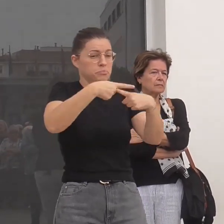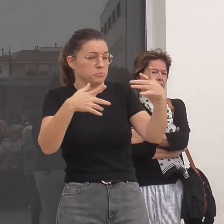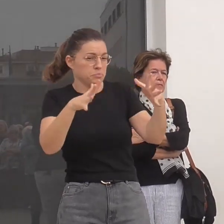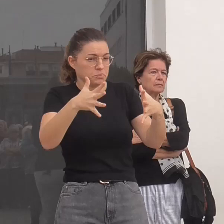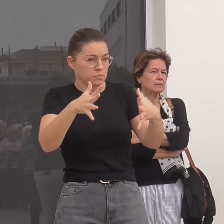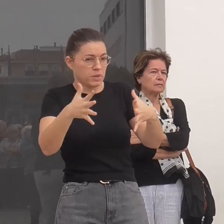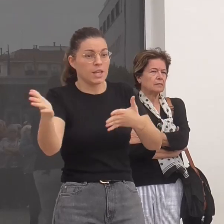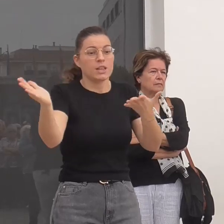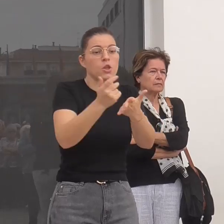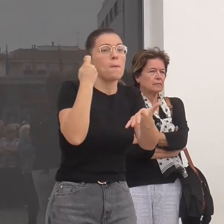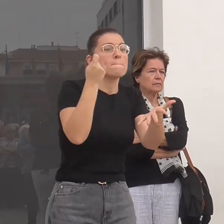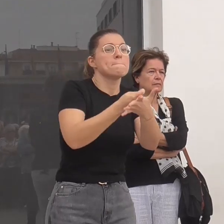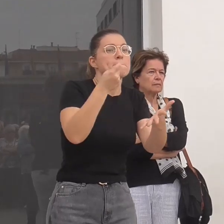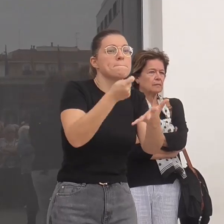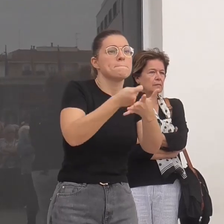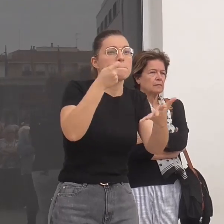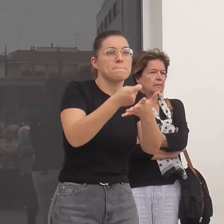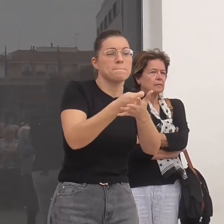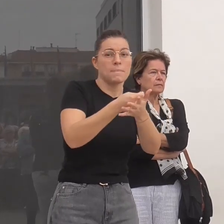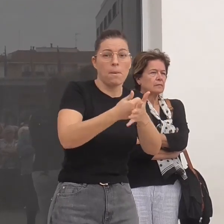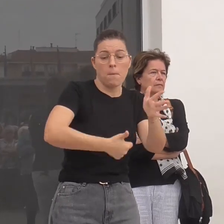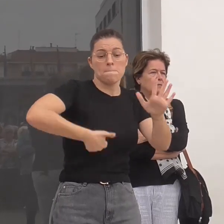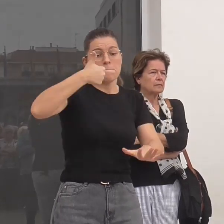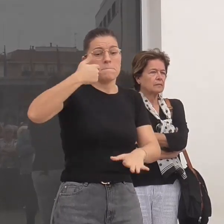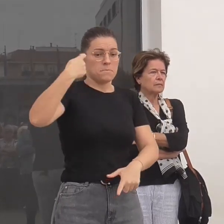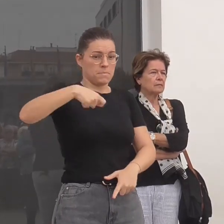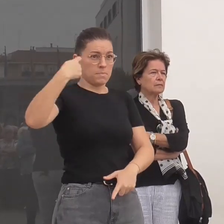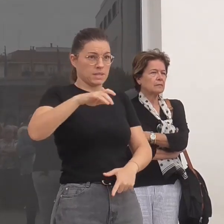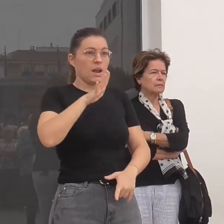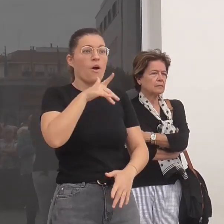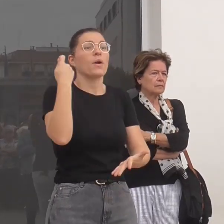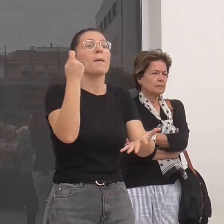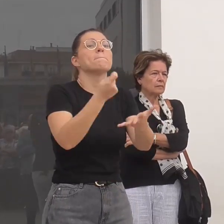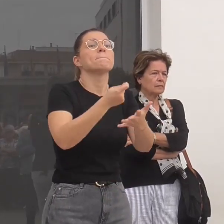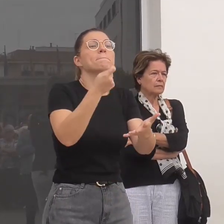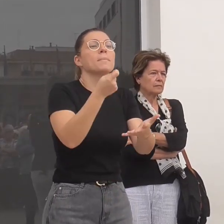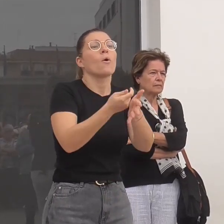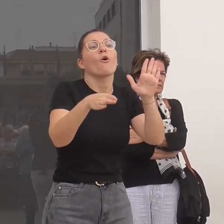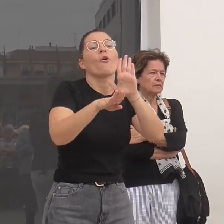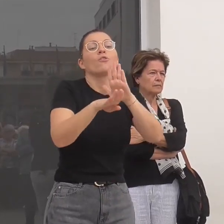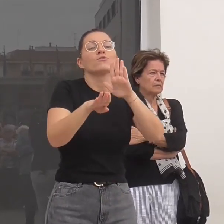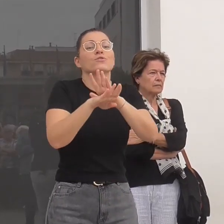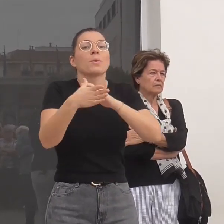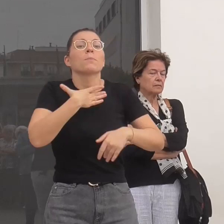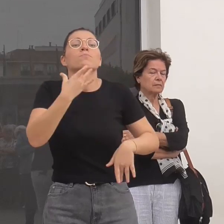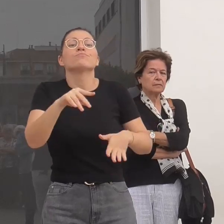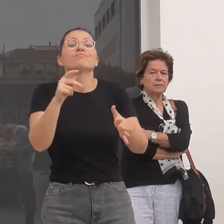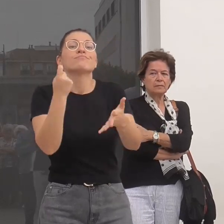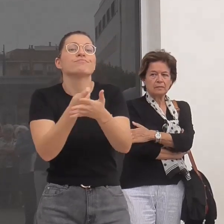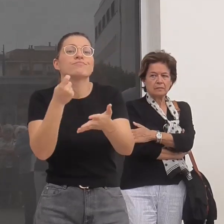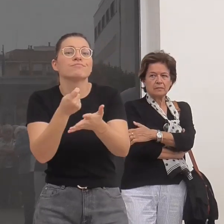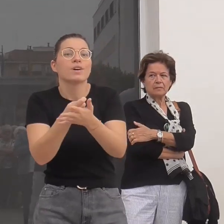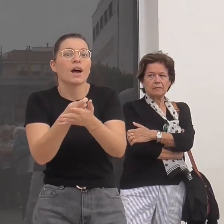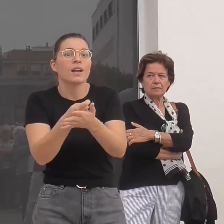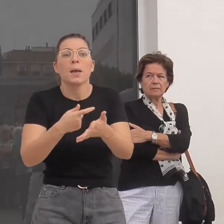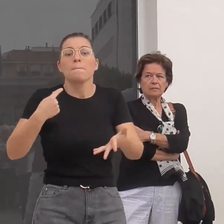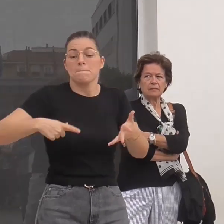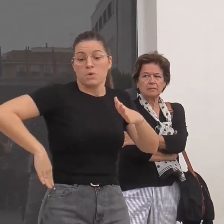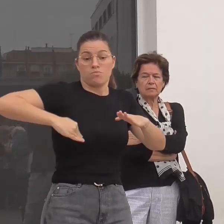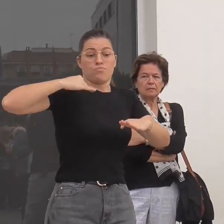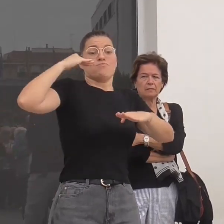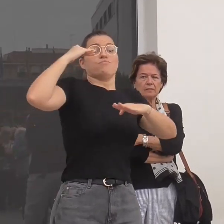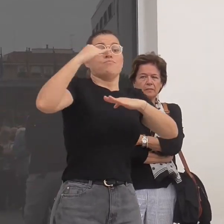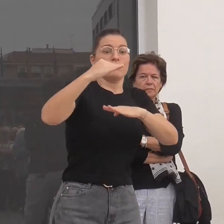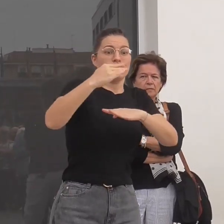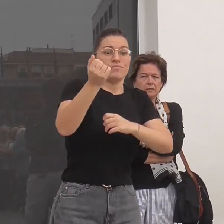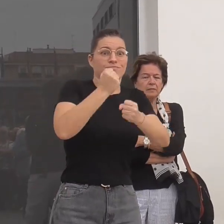pagamos con un enorme sobrecoste que hoy pagamos. ¿Podremos seguirlo pagando? ¿Ese sobrecoste se podrá pagar en